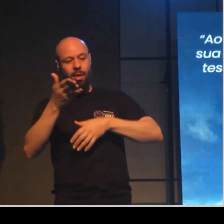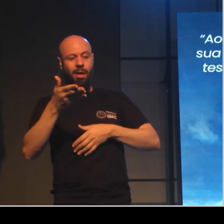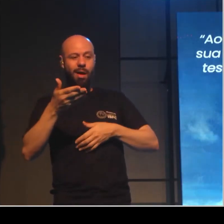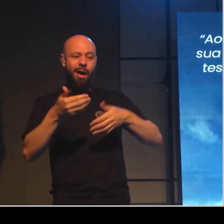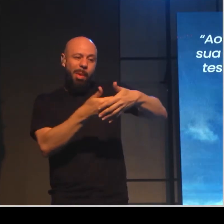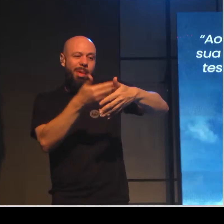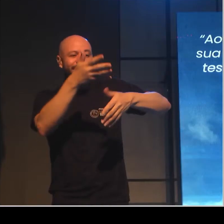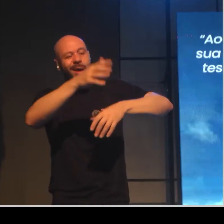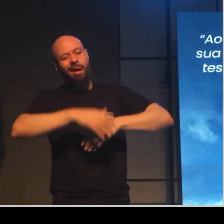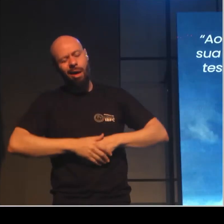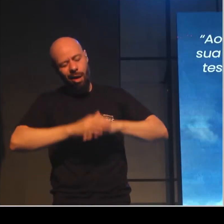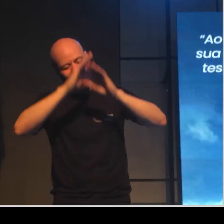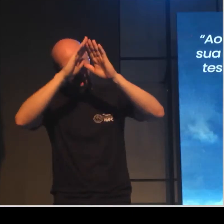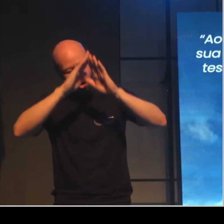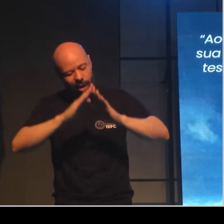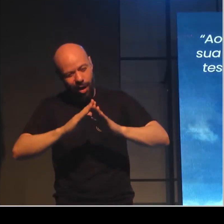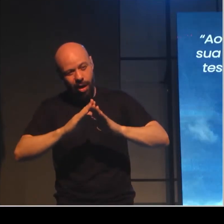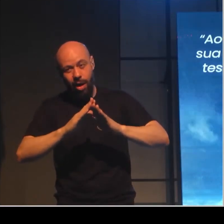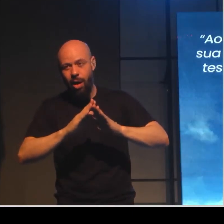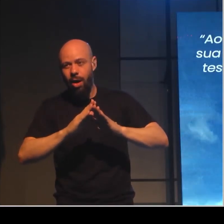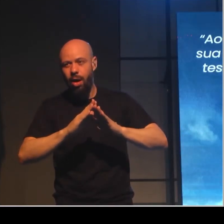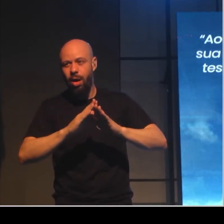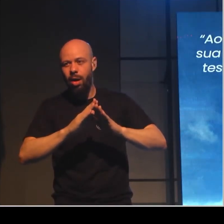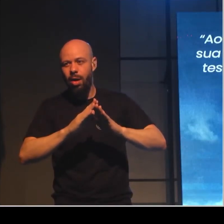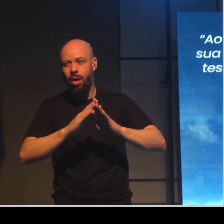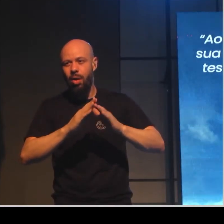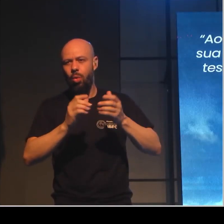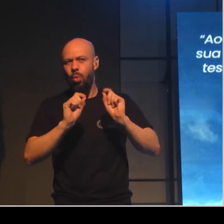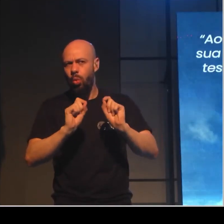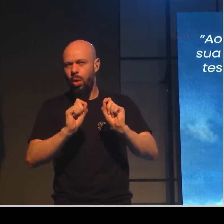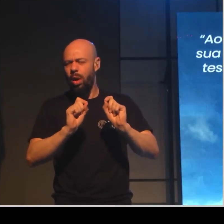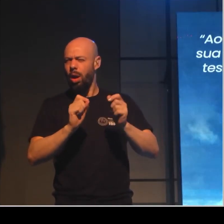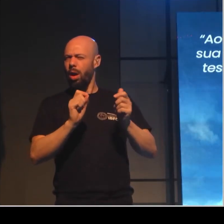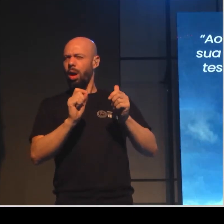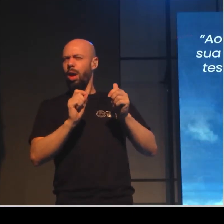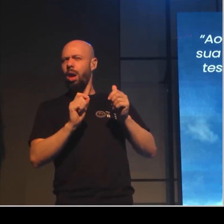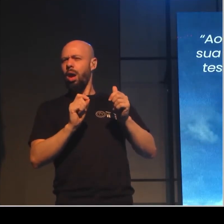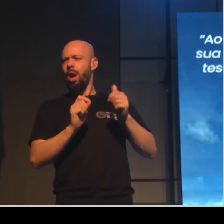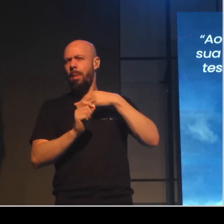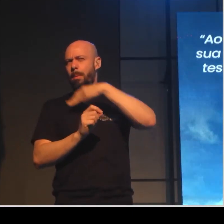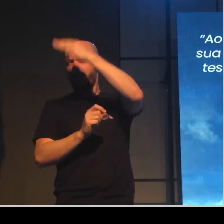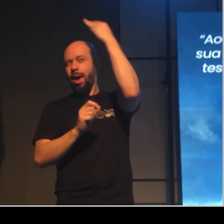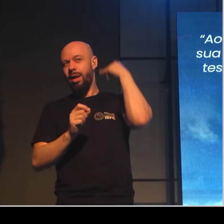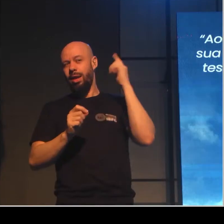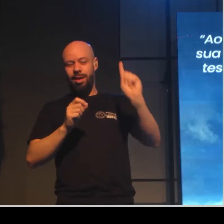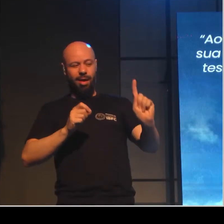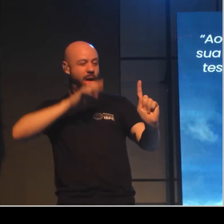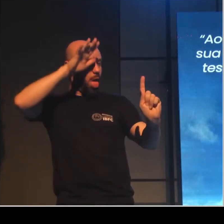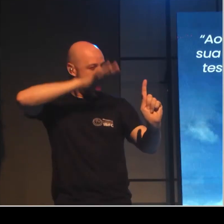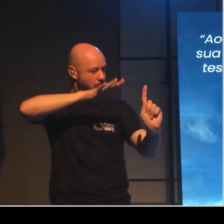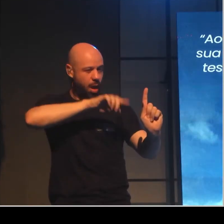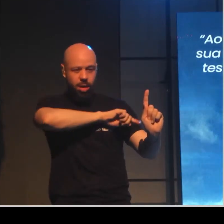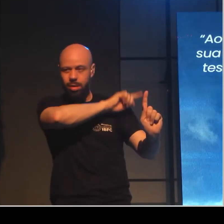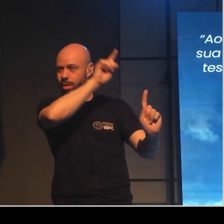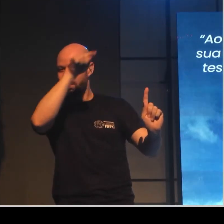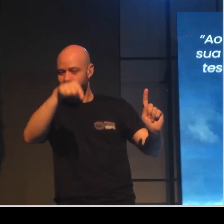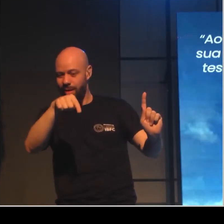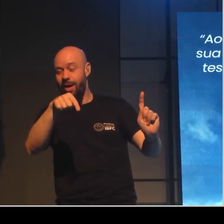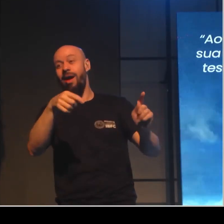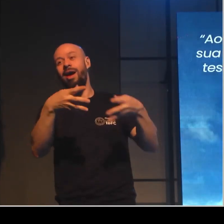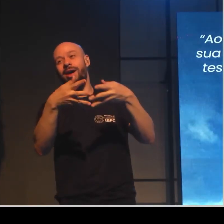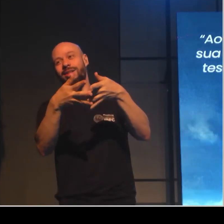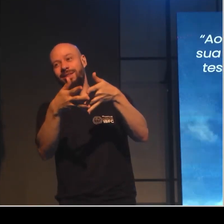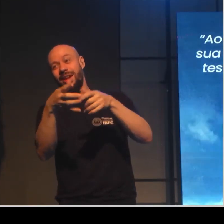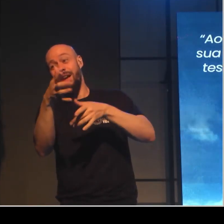não oraram para Maria. Não, eles adoraram ao menino, uma criança num berço. E então